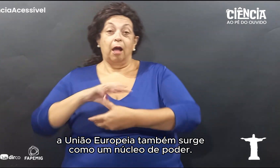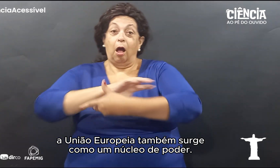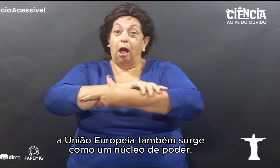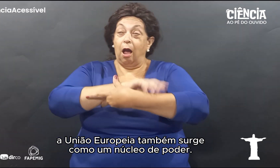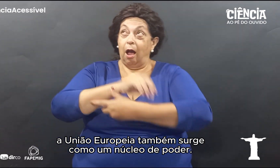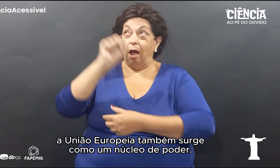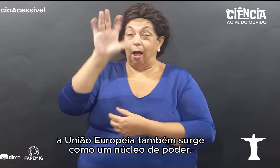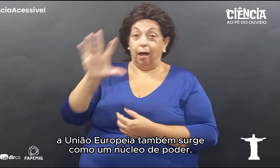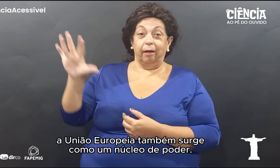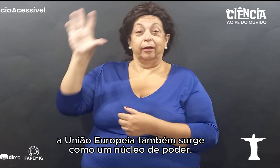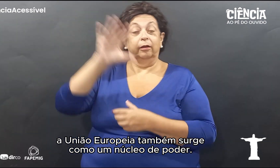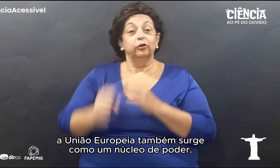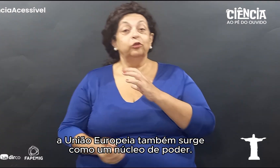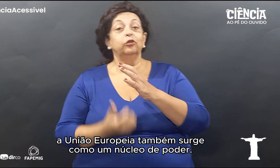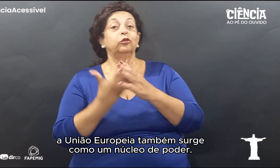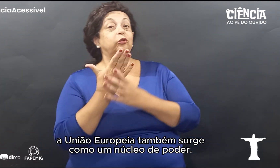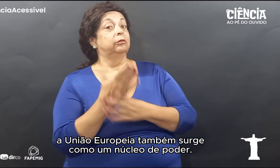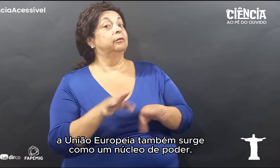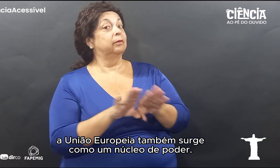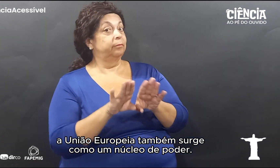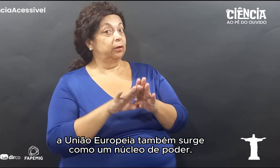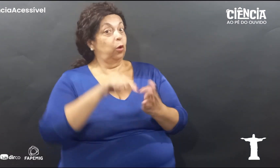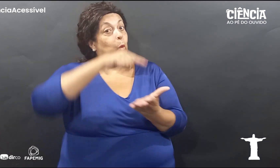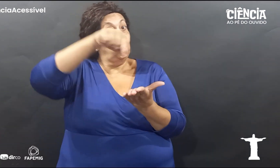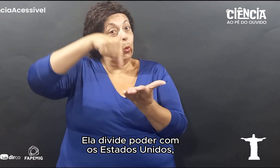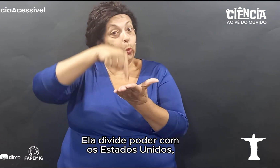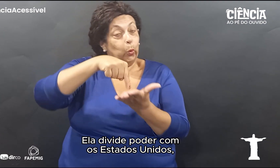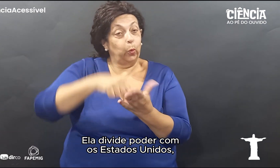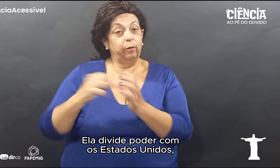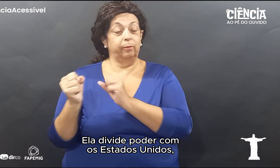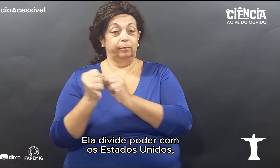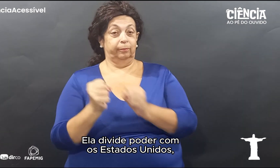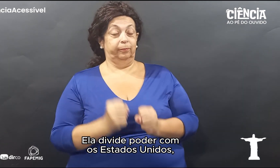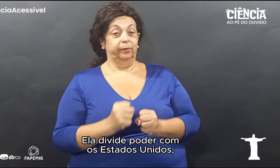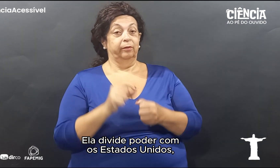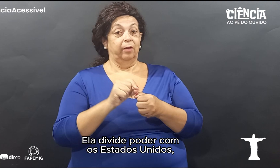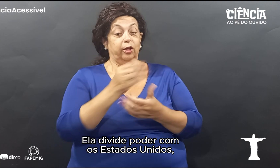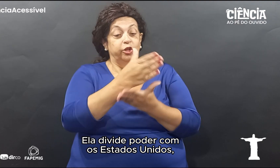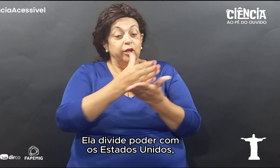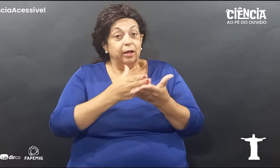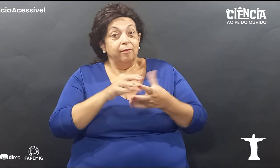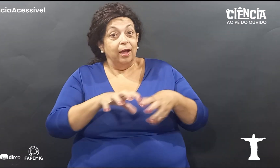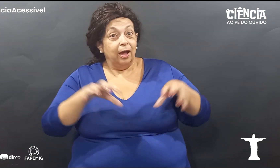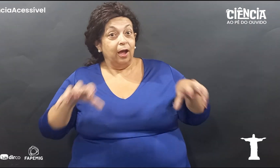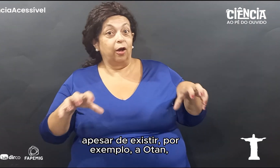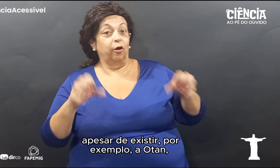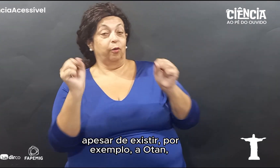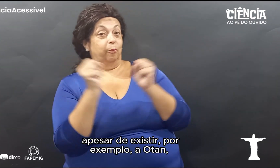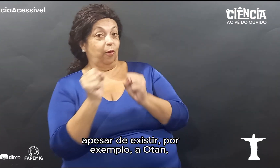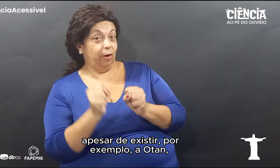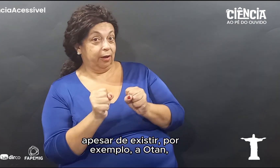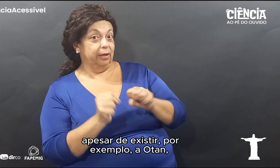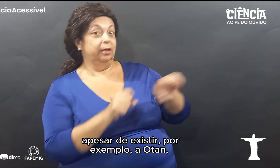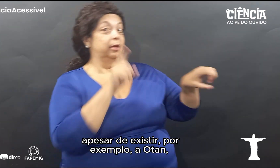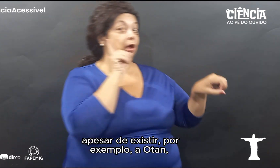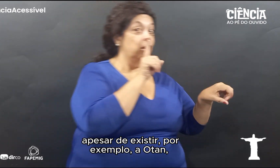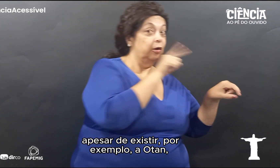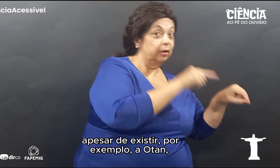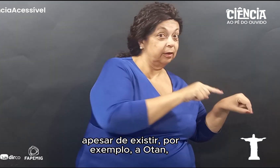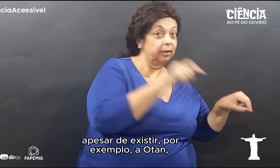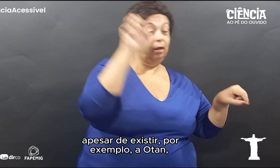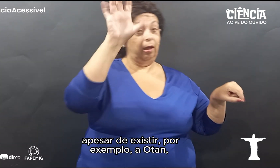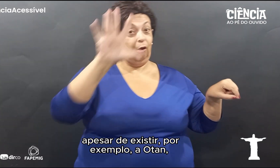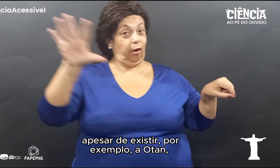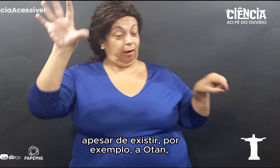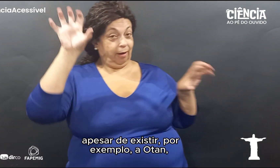ela também surge como um núcleo de poder. Ela divide poder com os Estados Unidos, apesar de